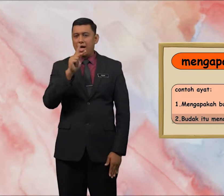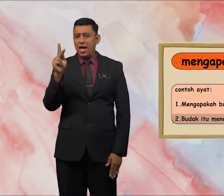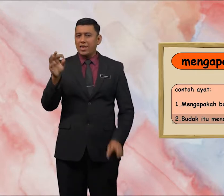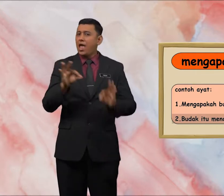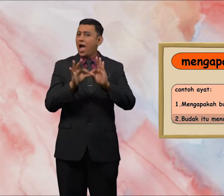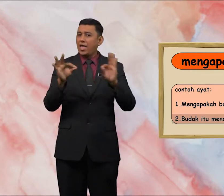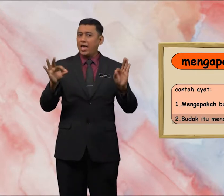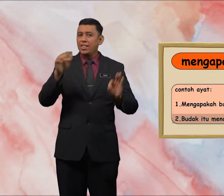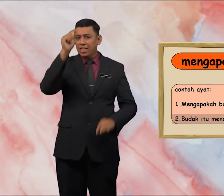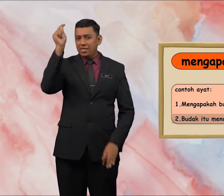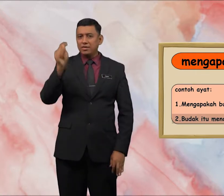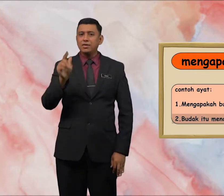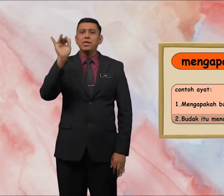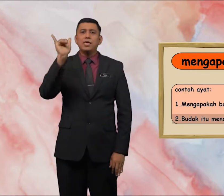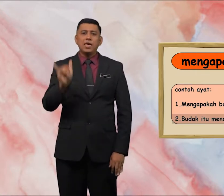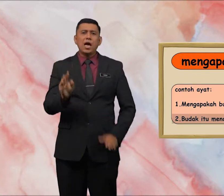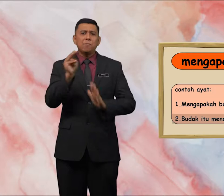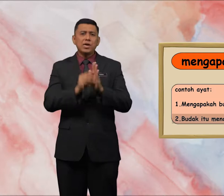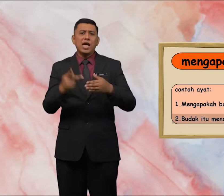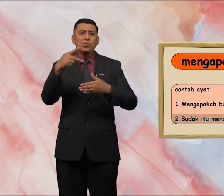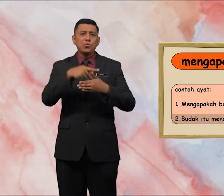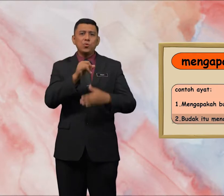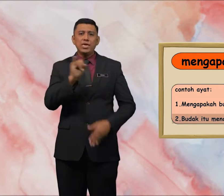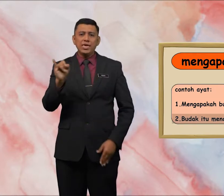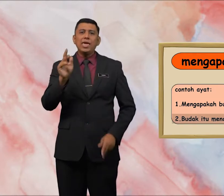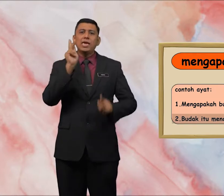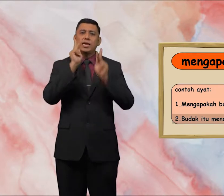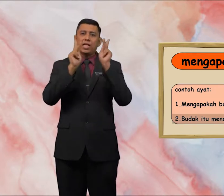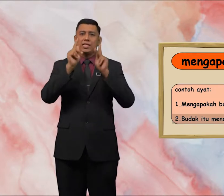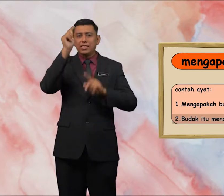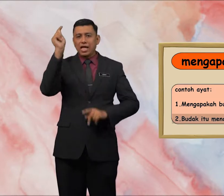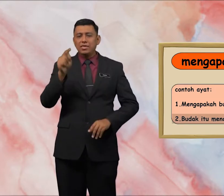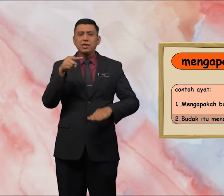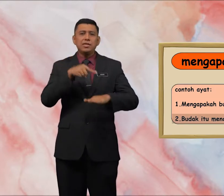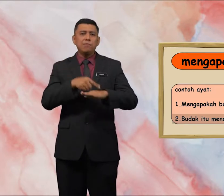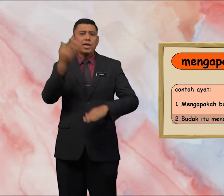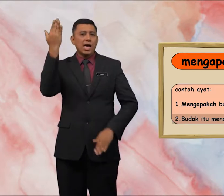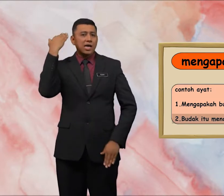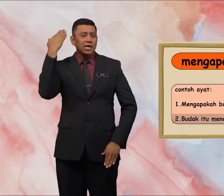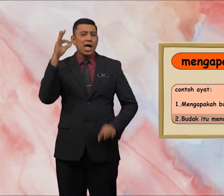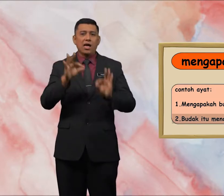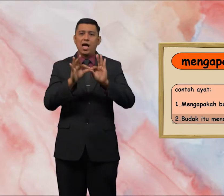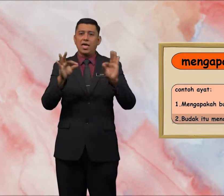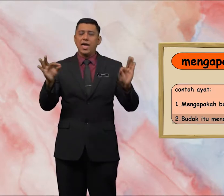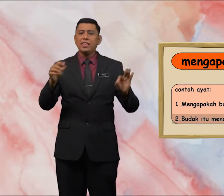Merupakan ayat tanya yang mengandungi kata tanya di belakang ayat